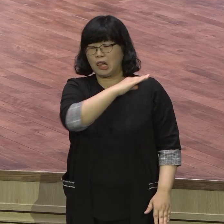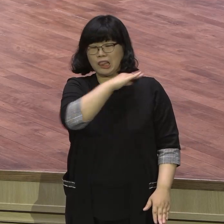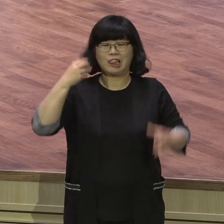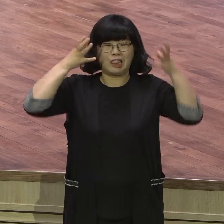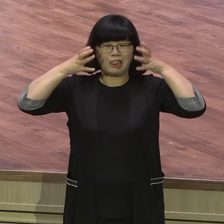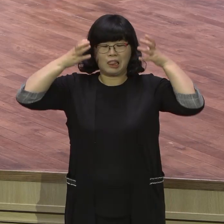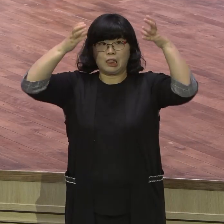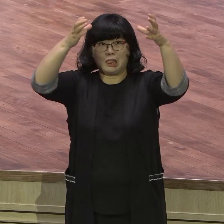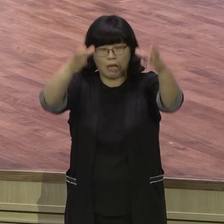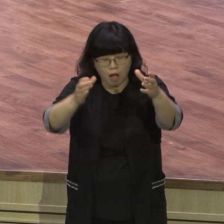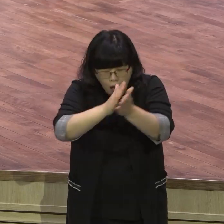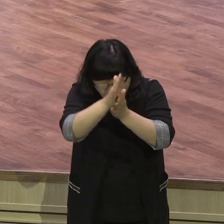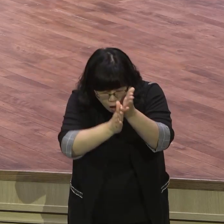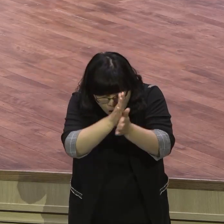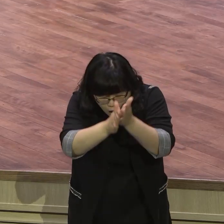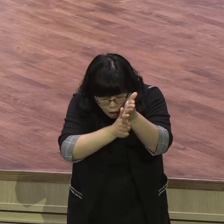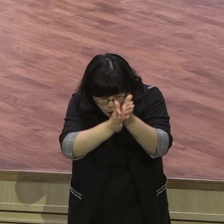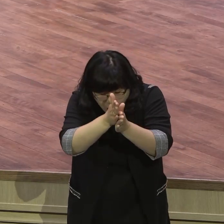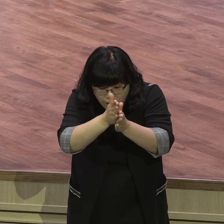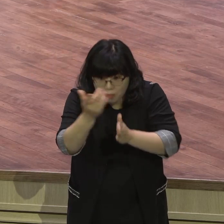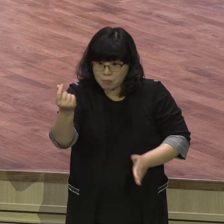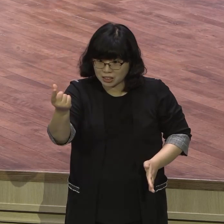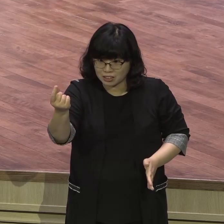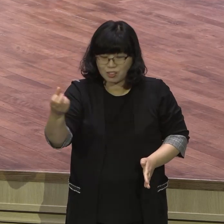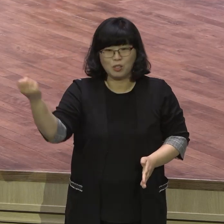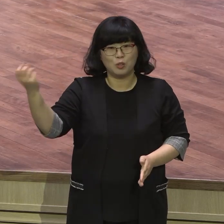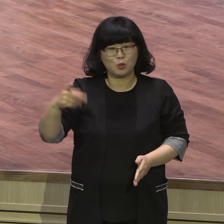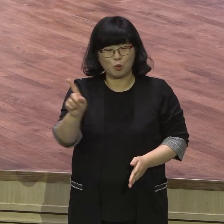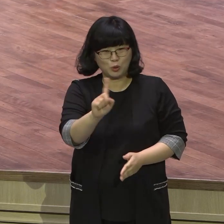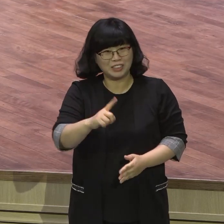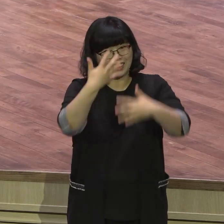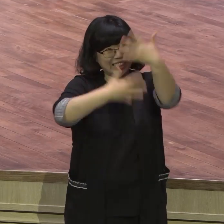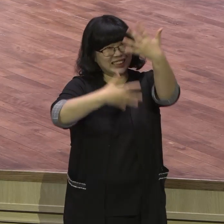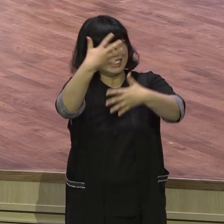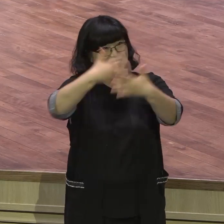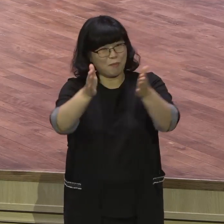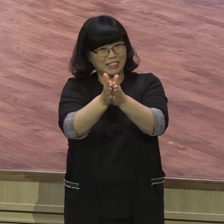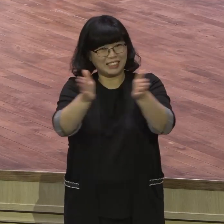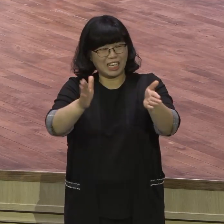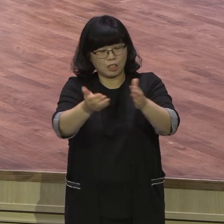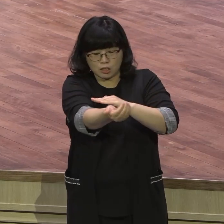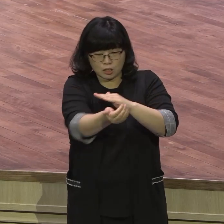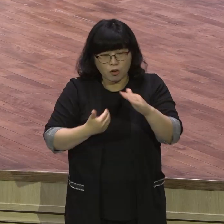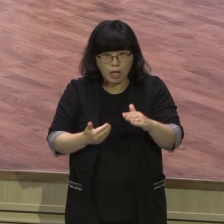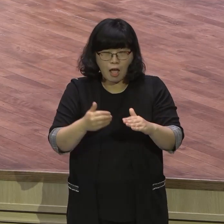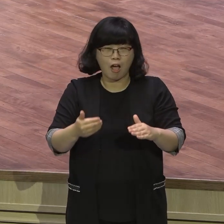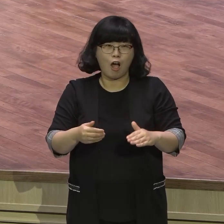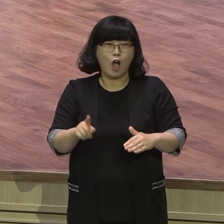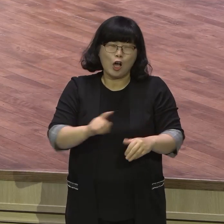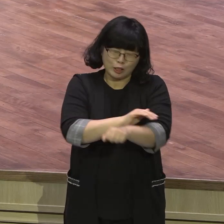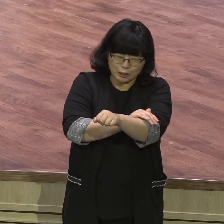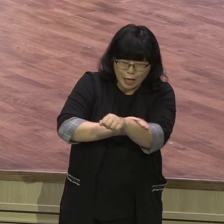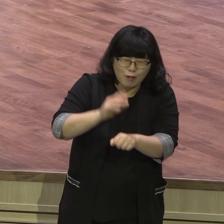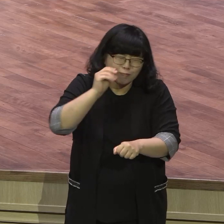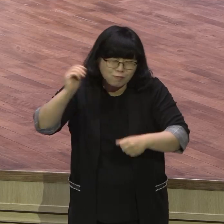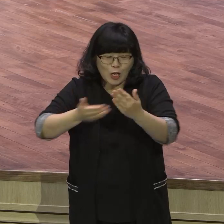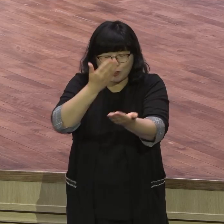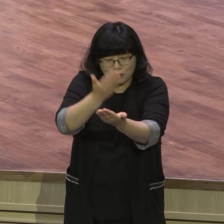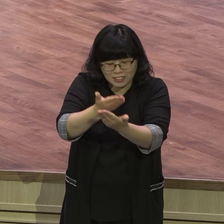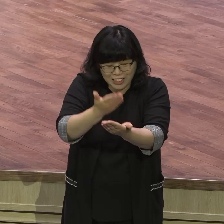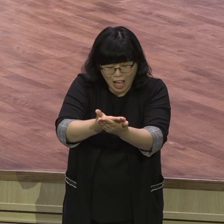고사진을 드라마를 만들어 놓고 시작하면서 고사를 지내면서 대박 나게 해달라고 무슨 유명한 프로